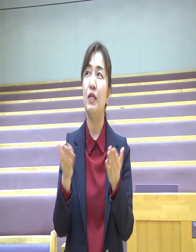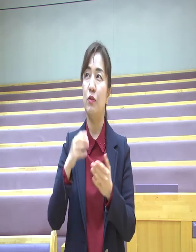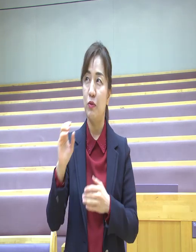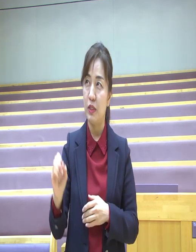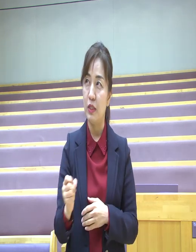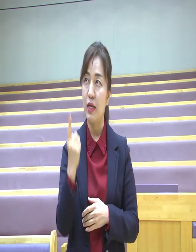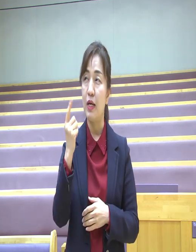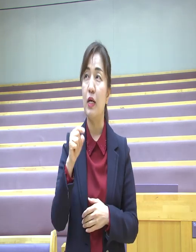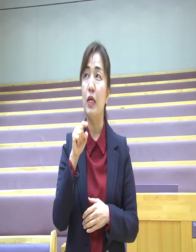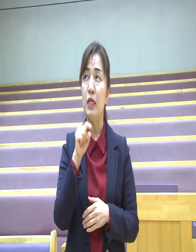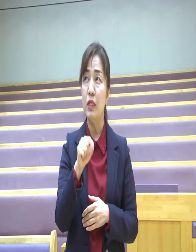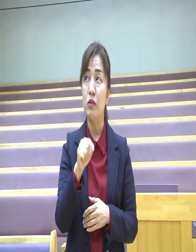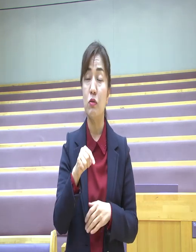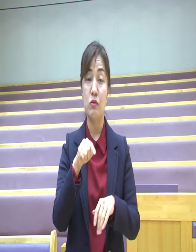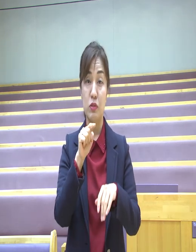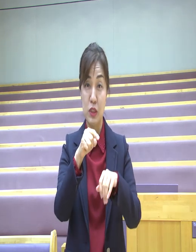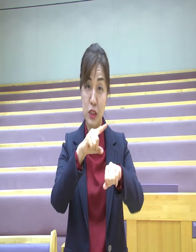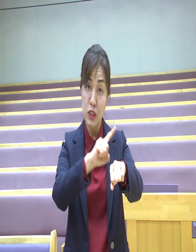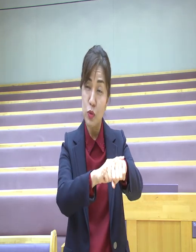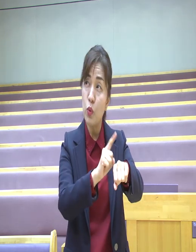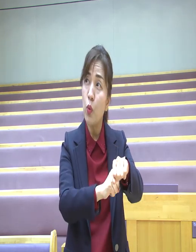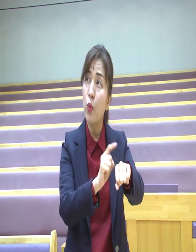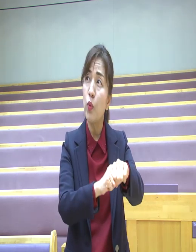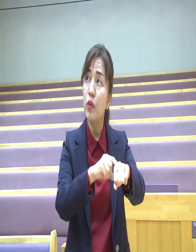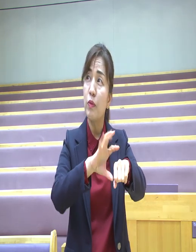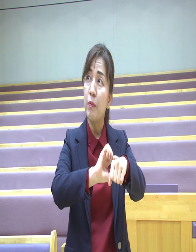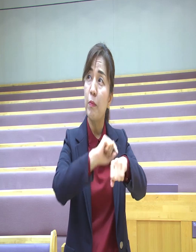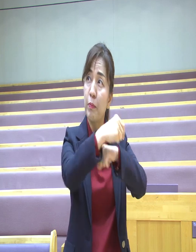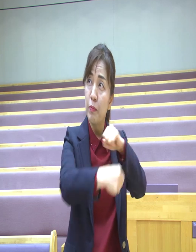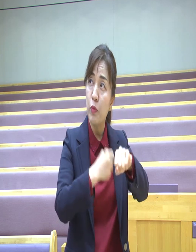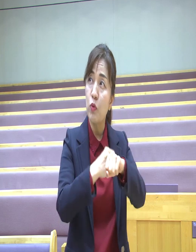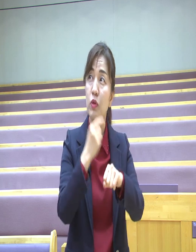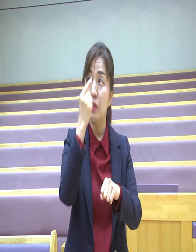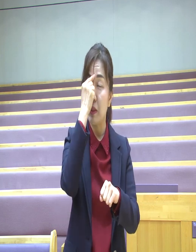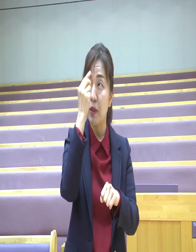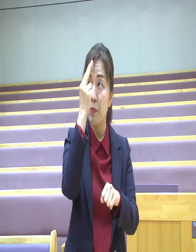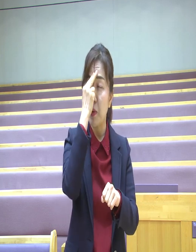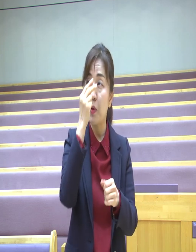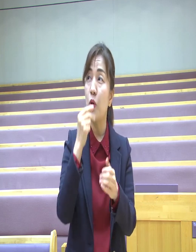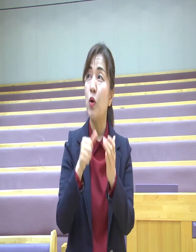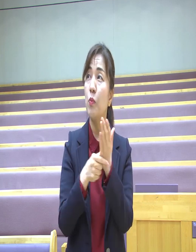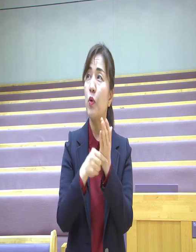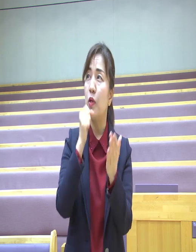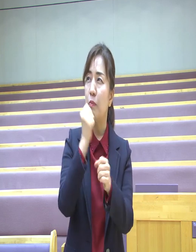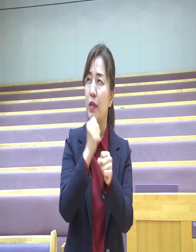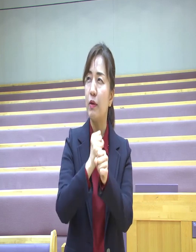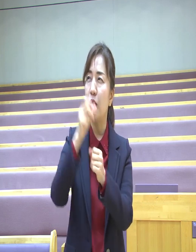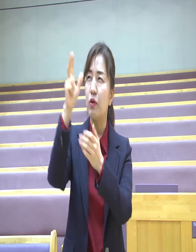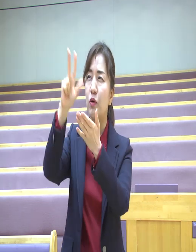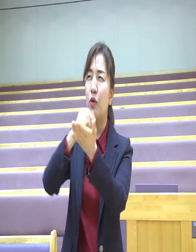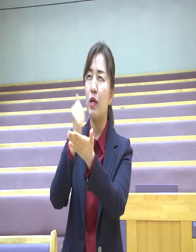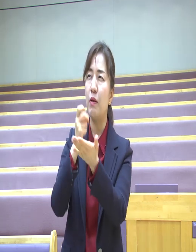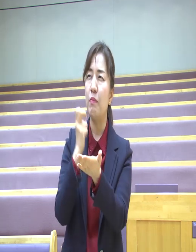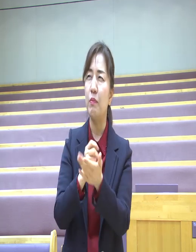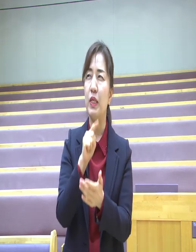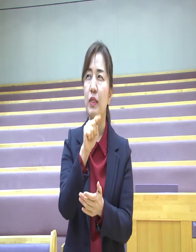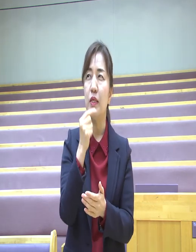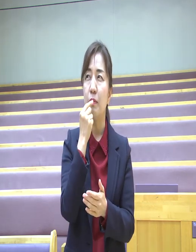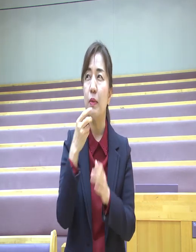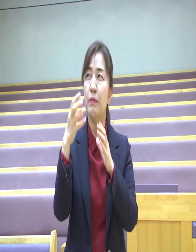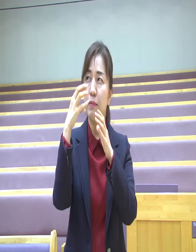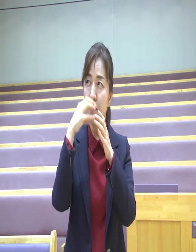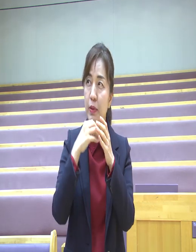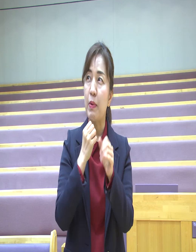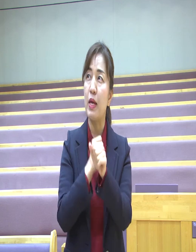위하여 행하신 일로 말미암음이라 하고 이것으로 내 손의 기호와 내 미간의 표를 삼고 여호와의 율법이